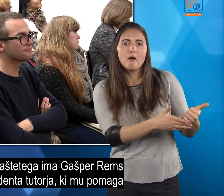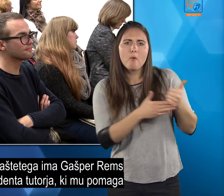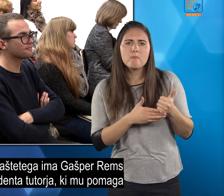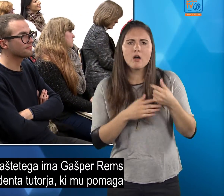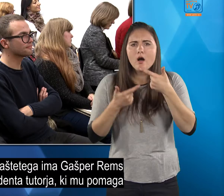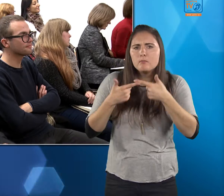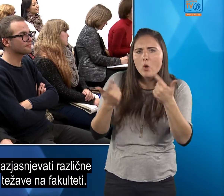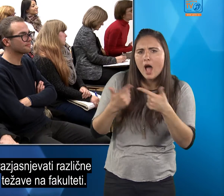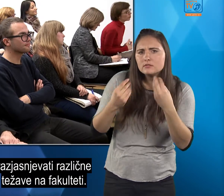fakulteti.